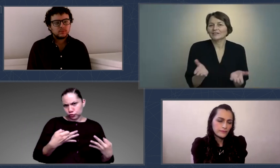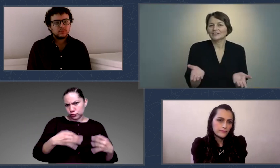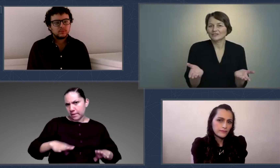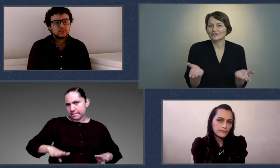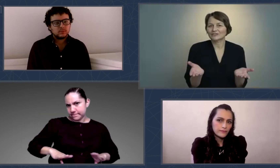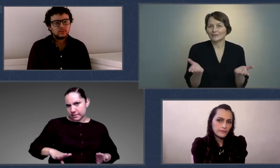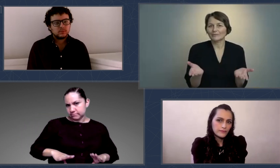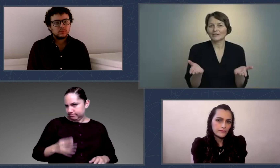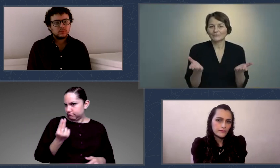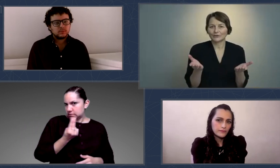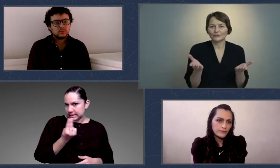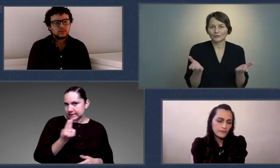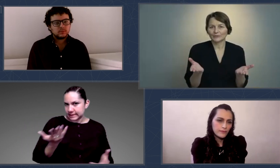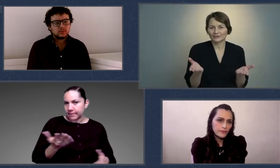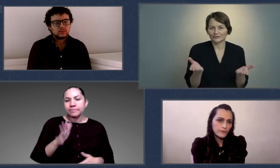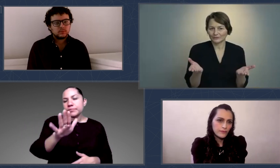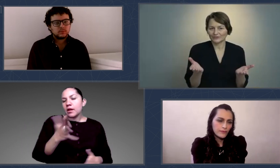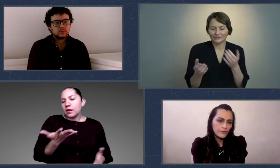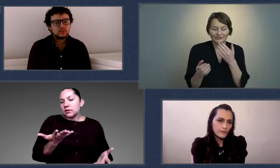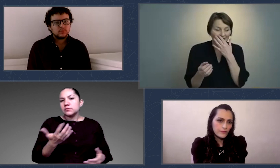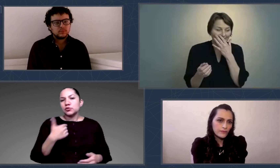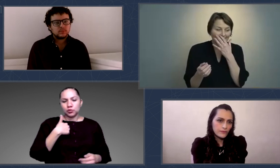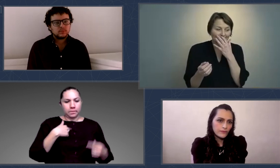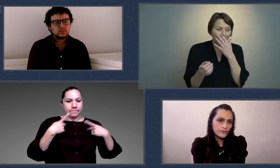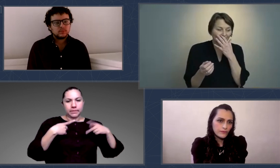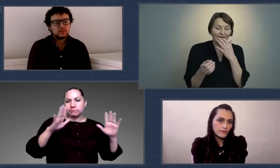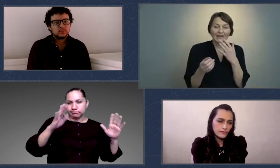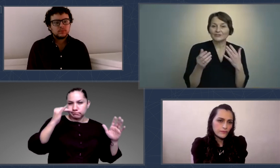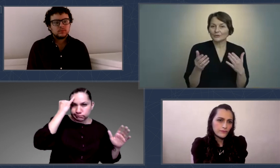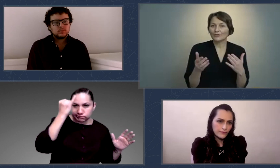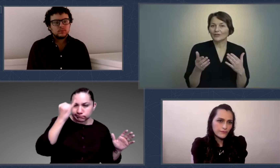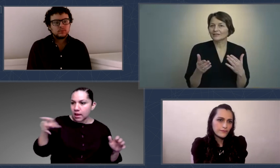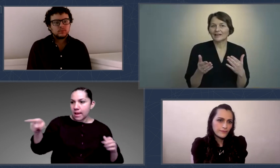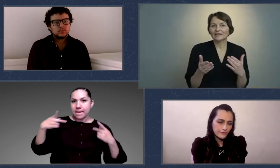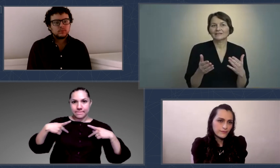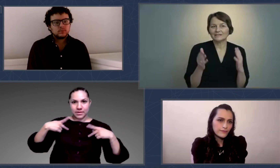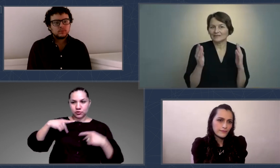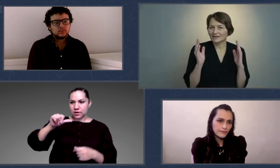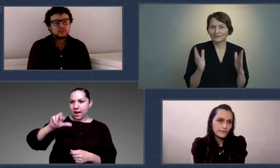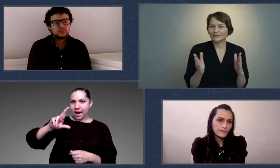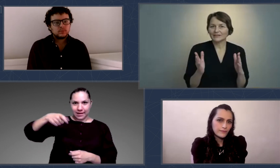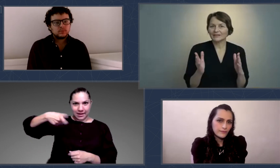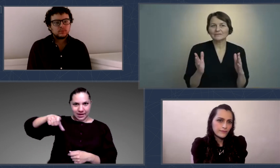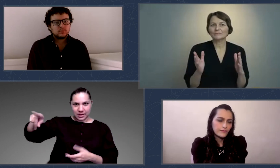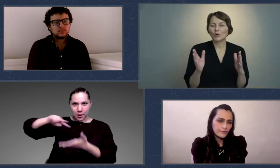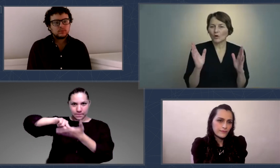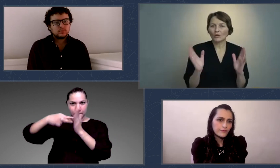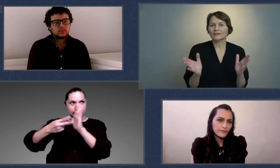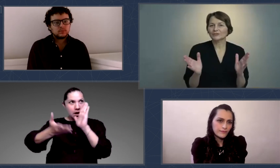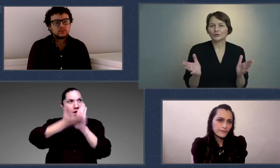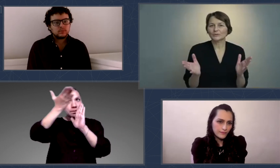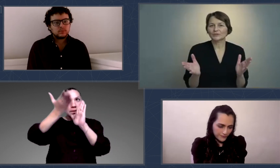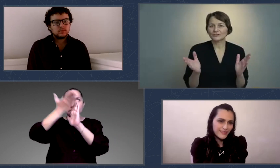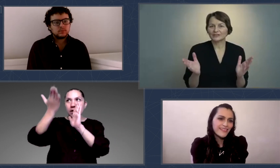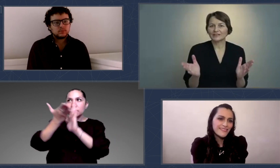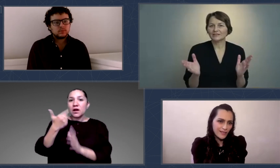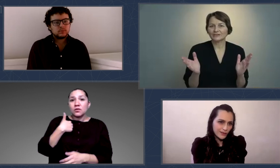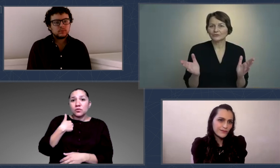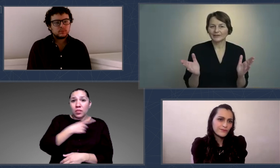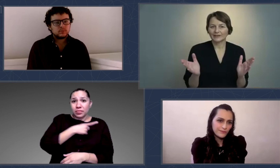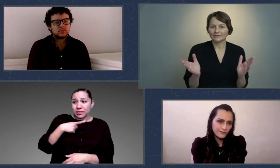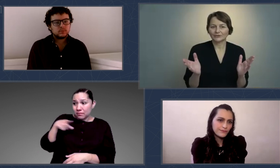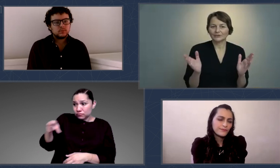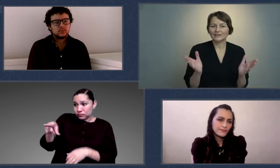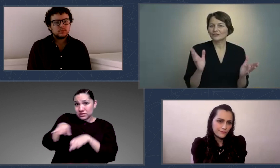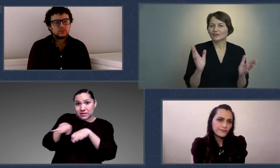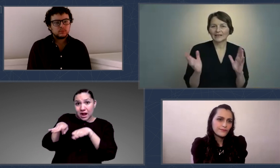si yo right? pago mi casa So al looking for arquitecto que any other construye mi service casa, I buy, ¿no? I Yo no will espero do que el it for arquitecto lo haga por simplicity. amor a la Same arquitectura. thing for Lo mismo hago